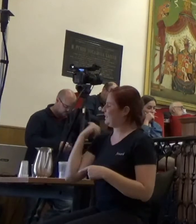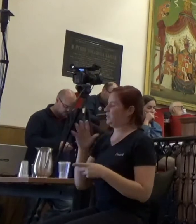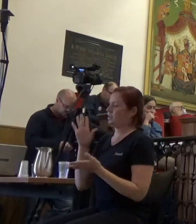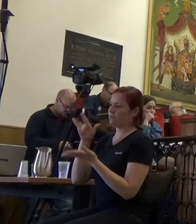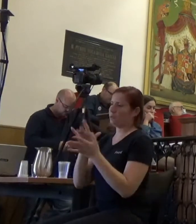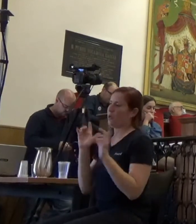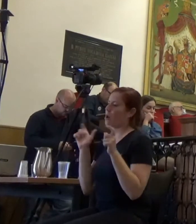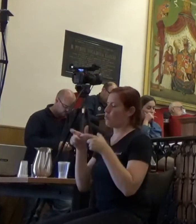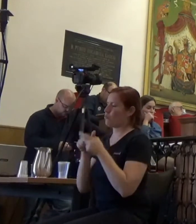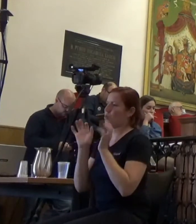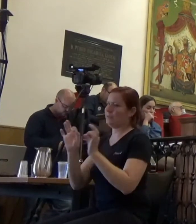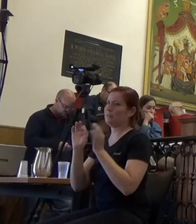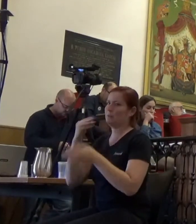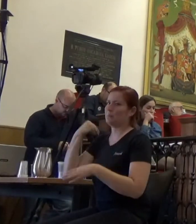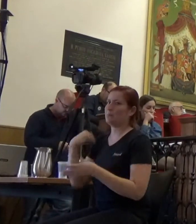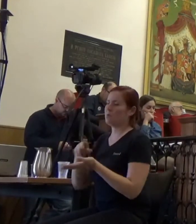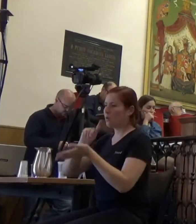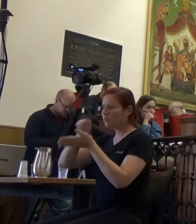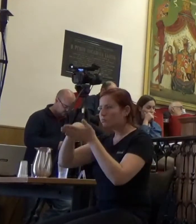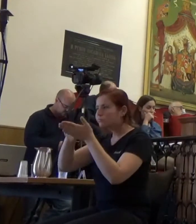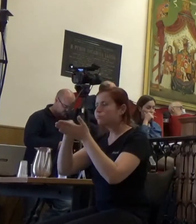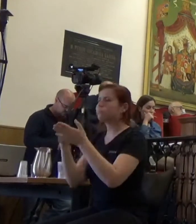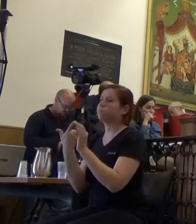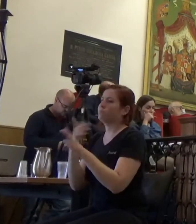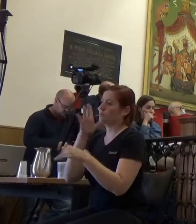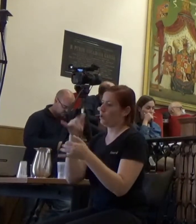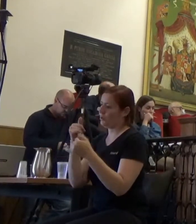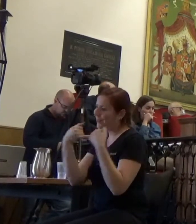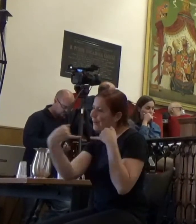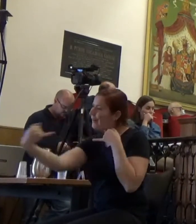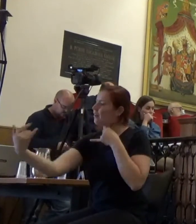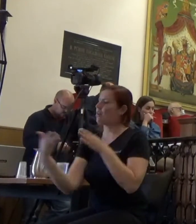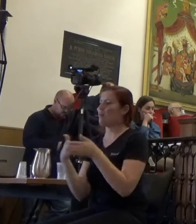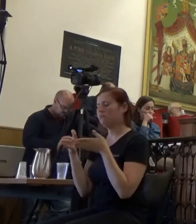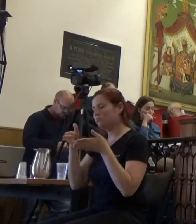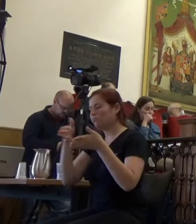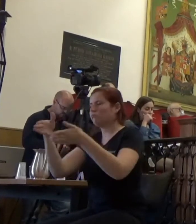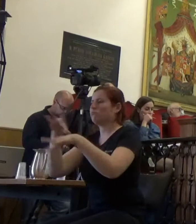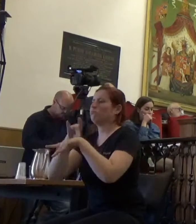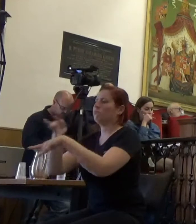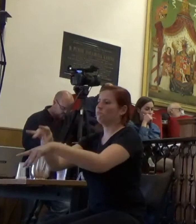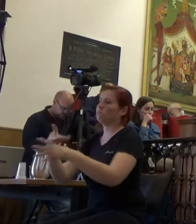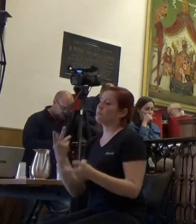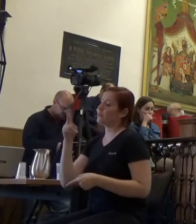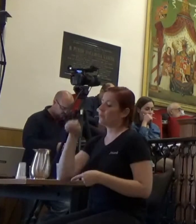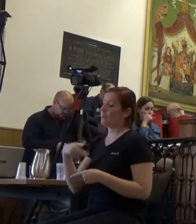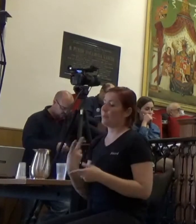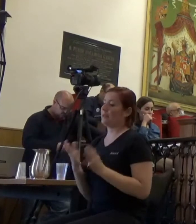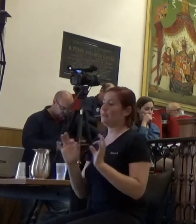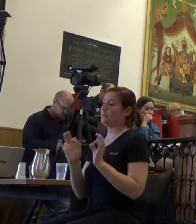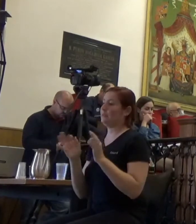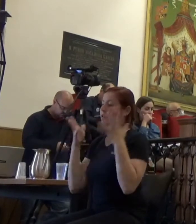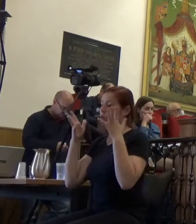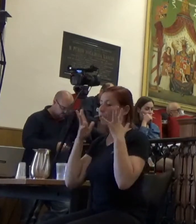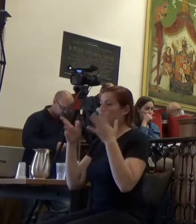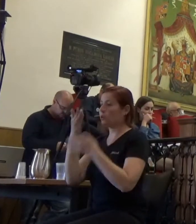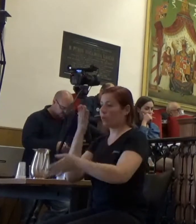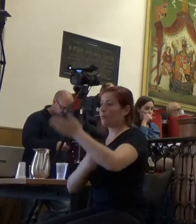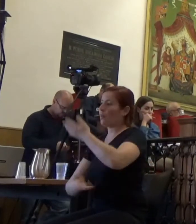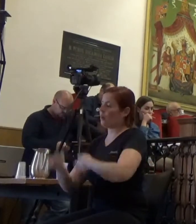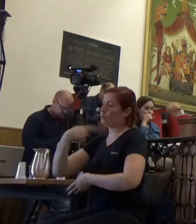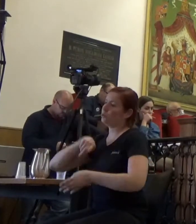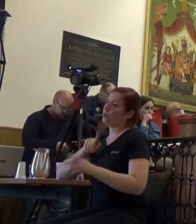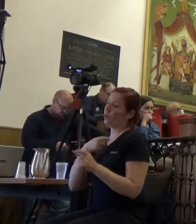con contratación para articular esta línea de trabajo. Paralelamente, desde el Consejo de Discapacidad se ha creado una comisión de